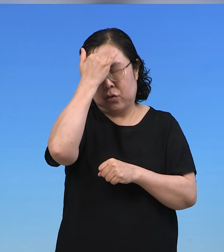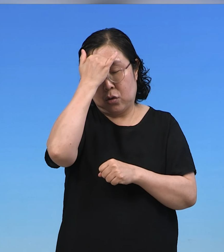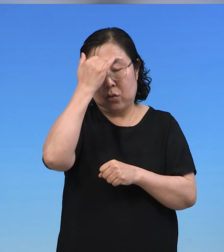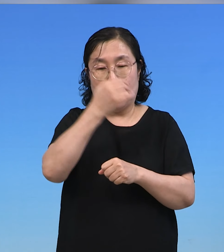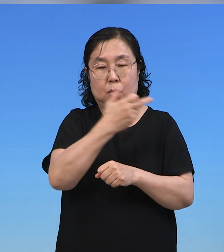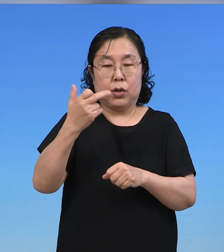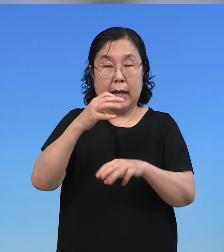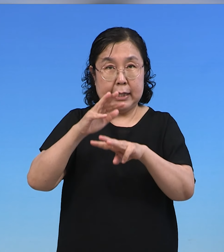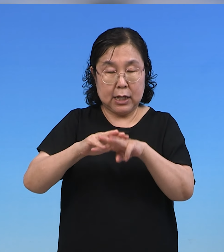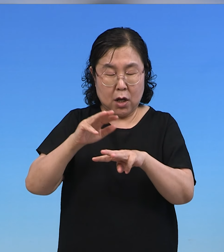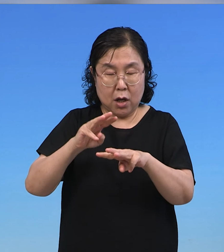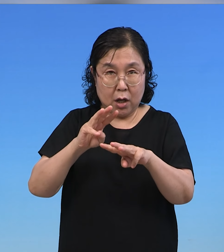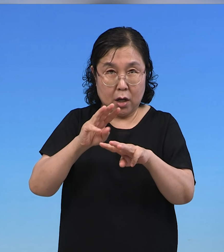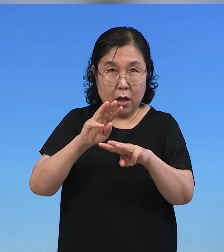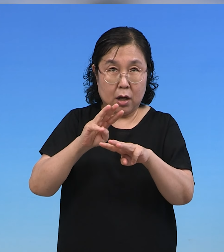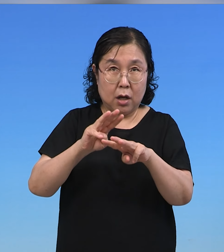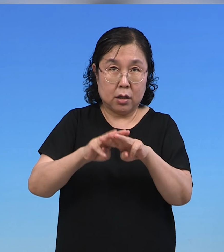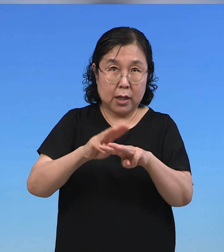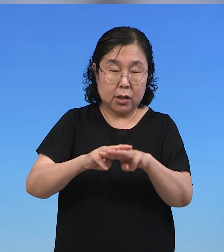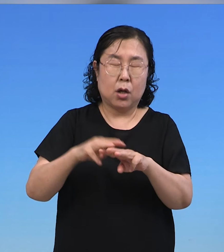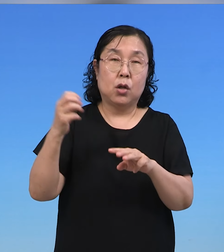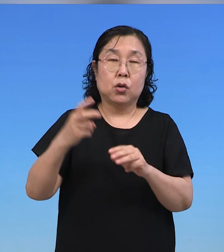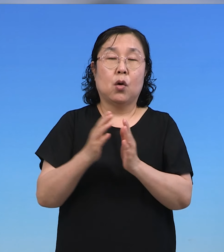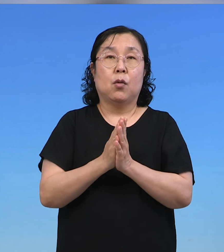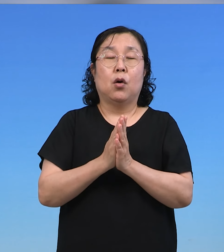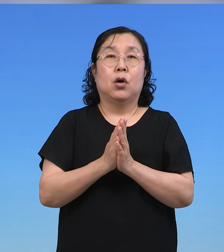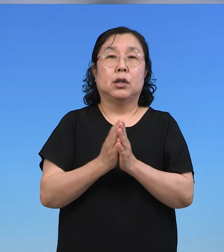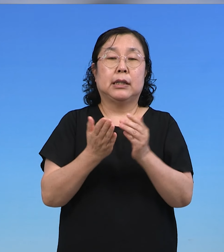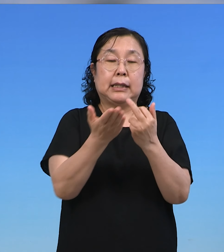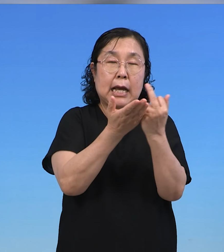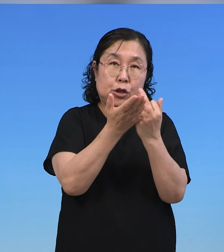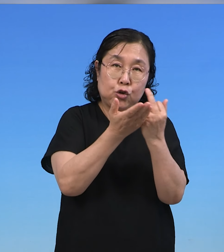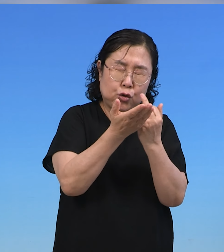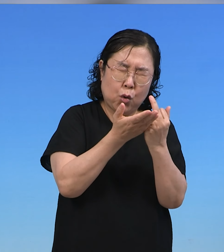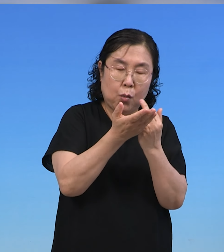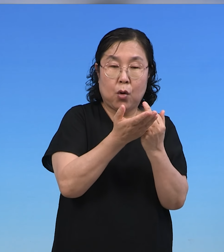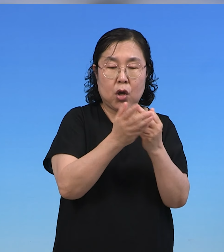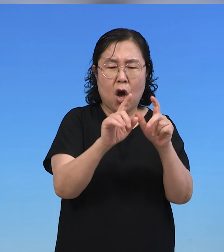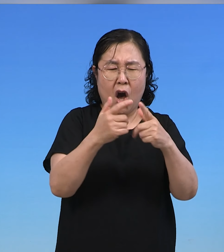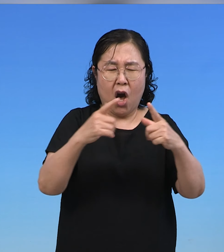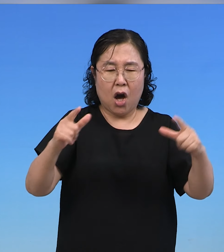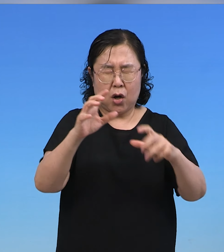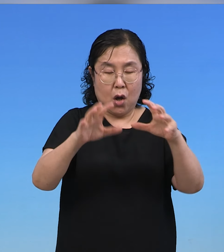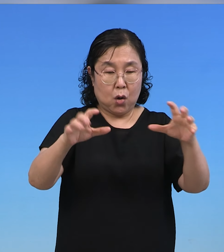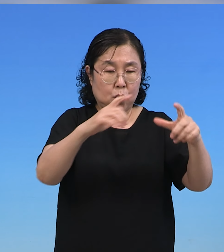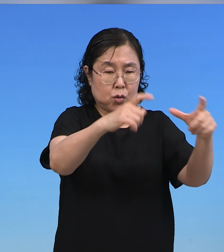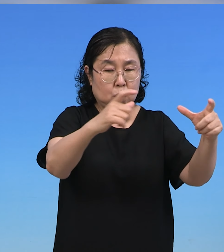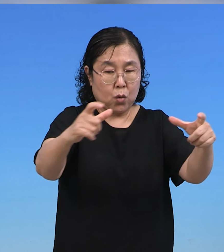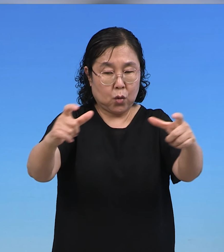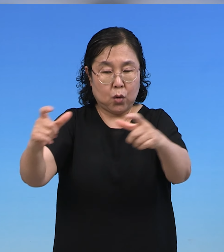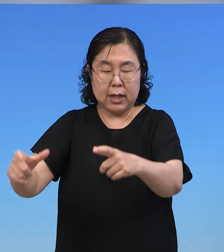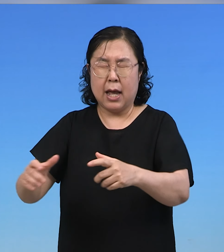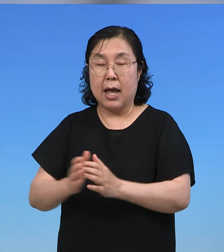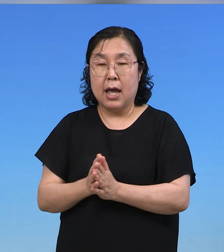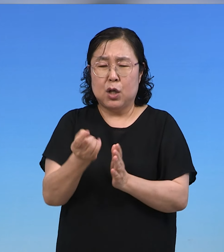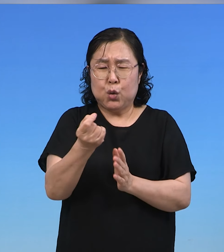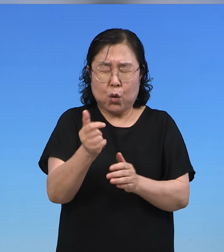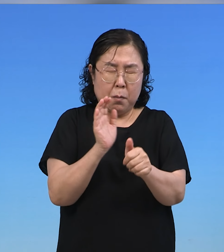강원도 어디에, 제주도에, 어딘지 모르겠습니다. 조금만 알려드리고 조금만 후원하면 일어설 수 있는